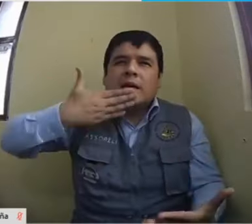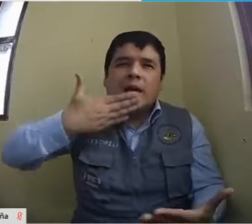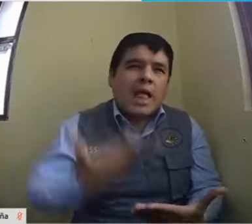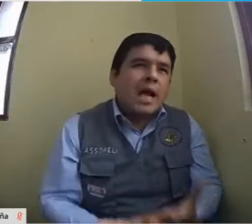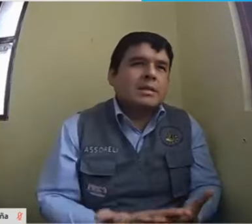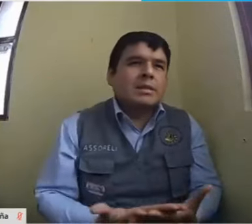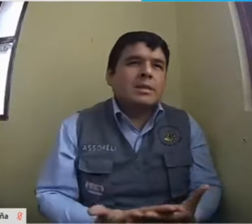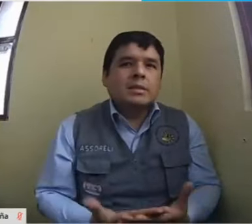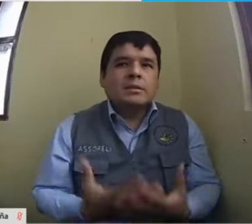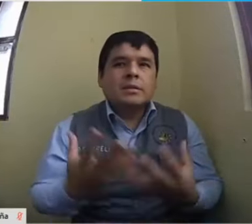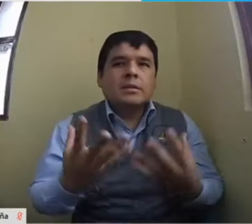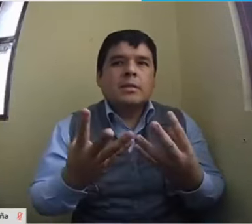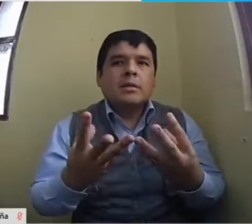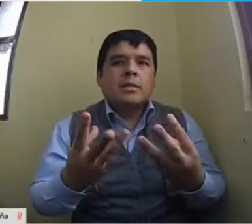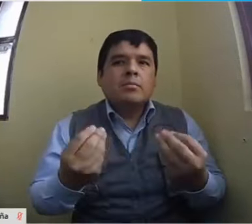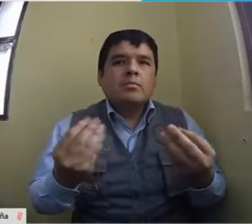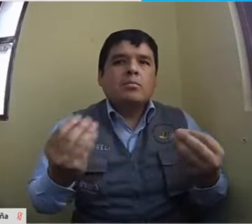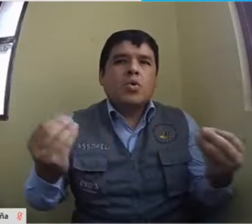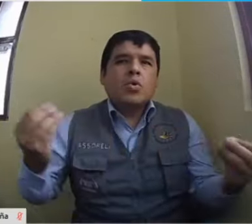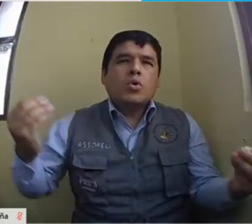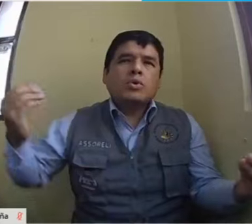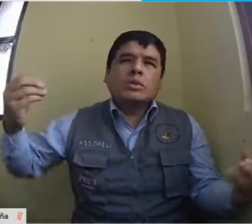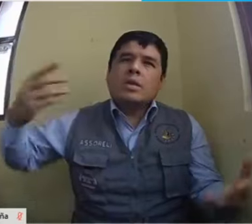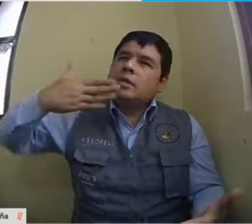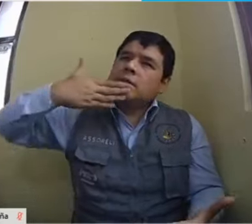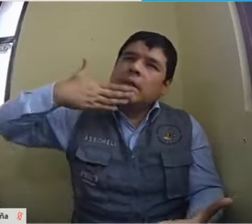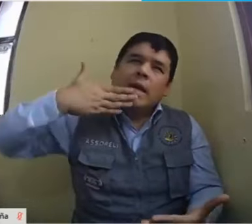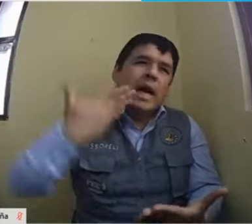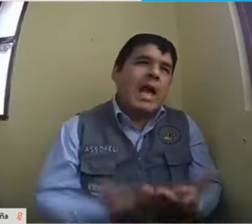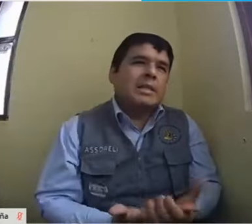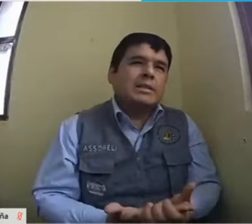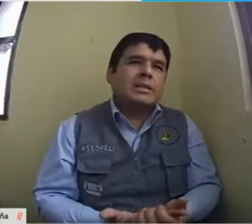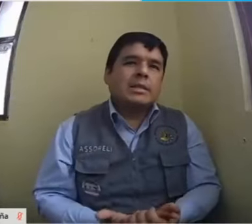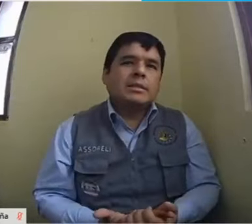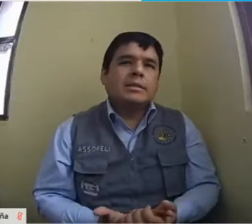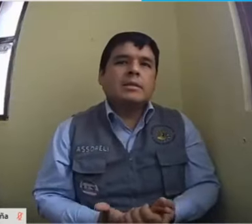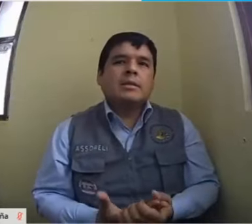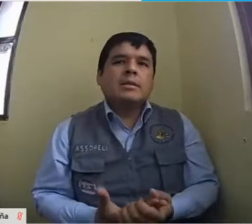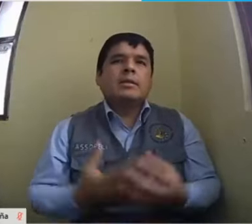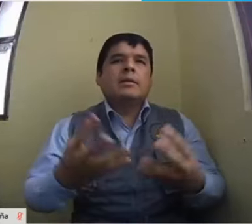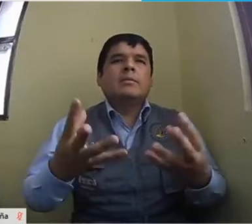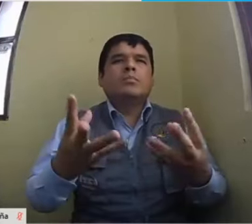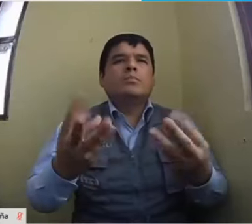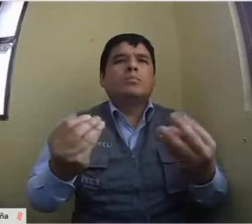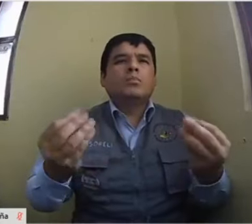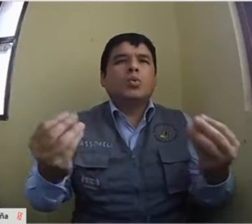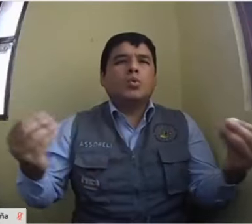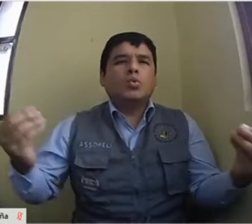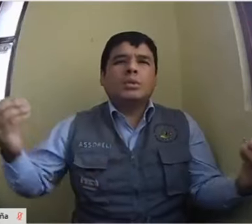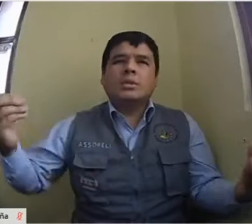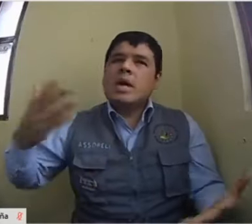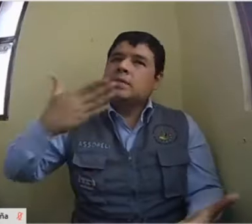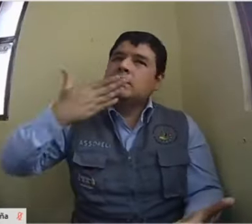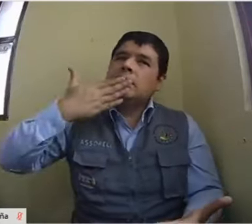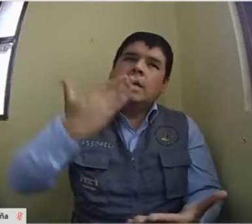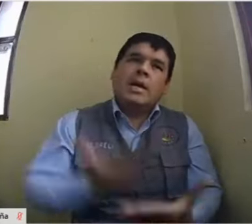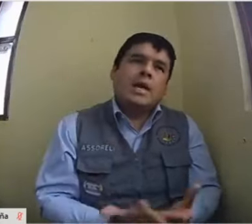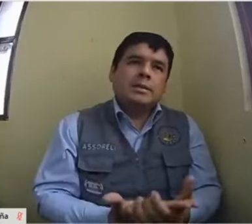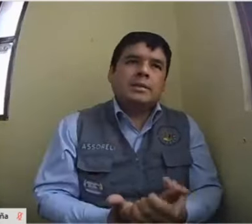Exacto, esa es la señal de muchas. Muchas, mucho, esa es la